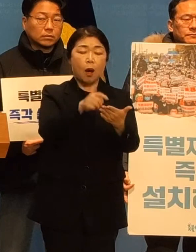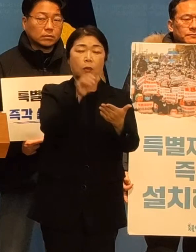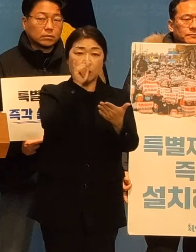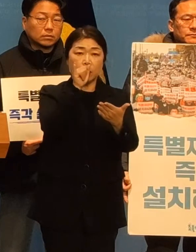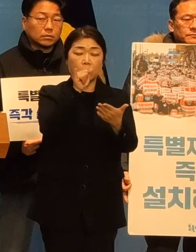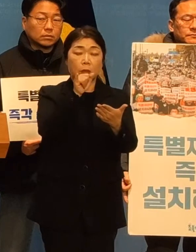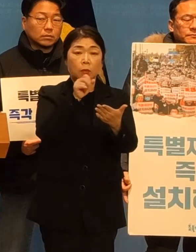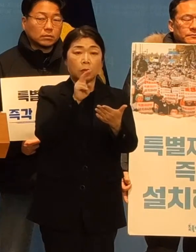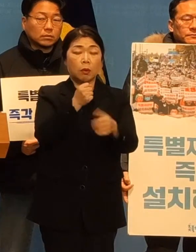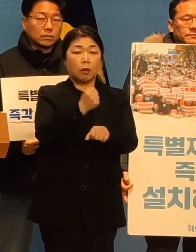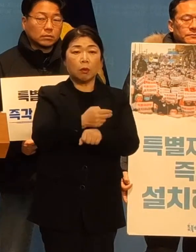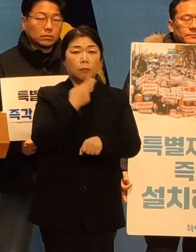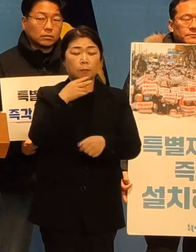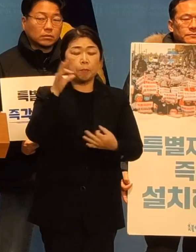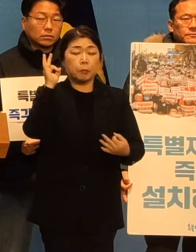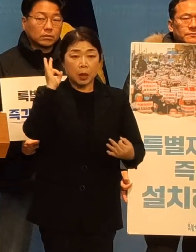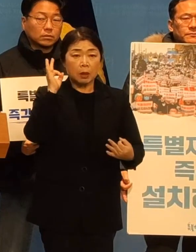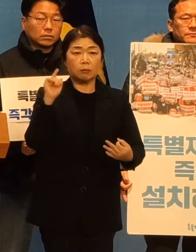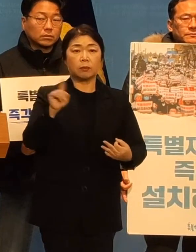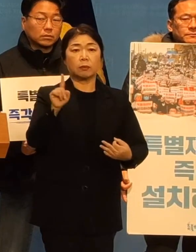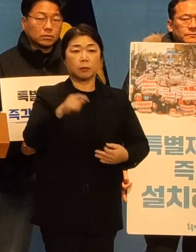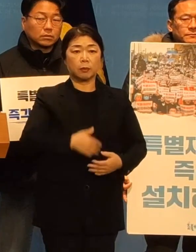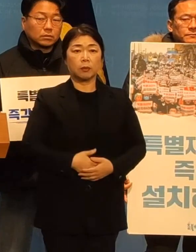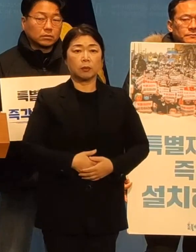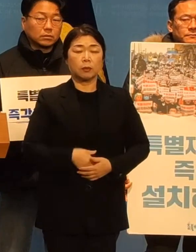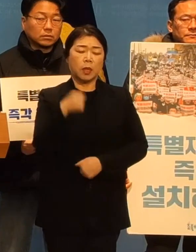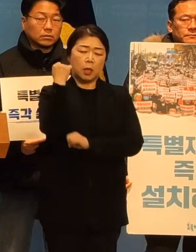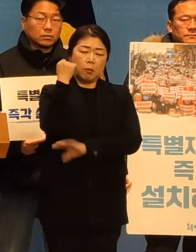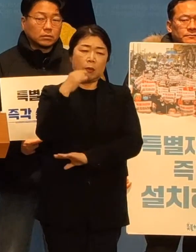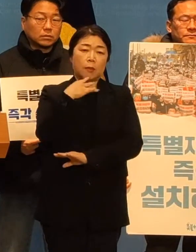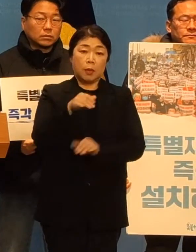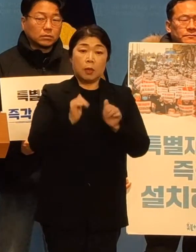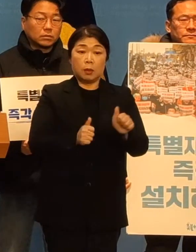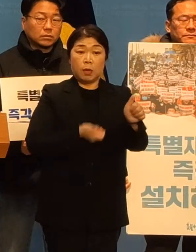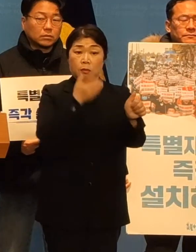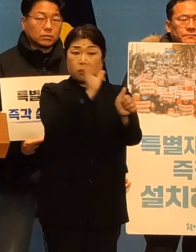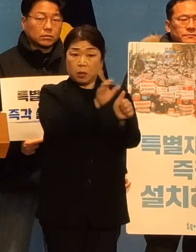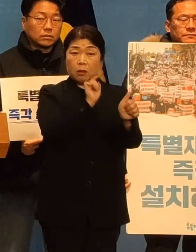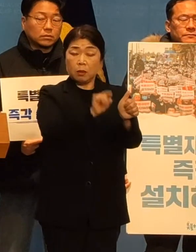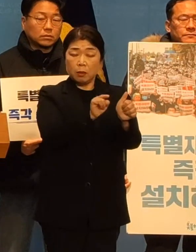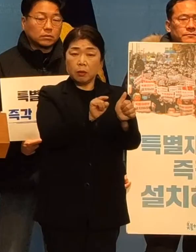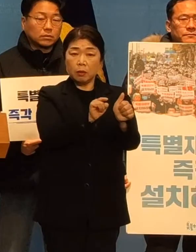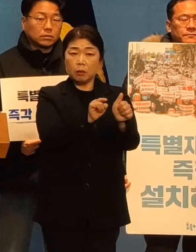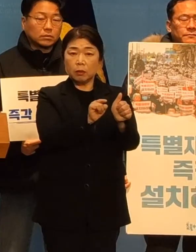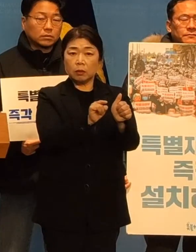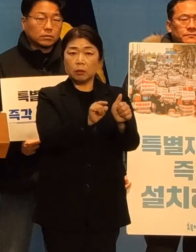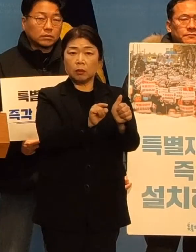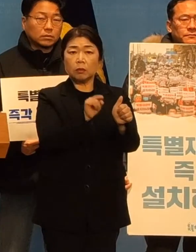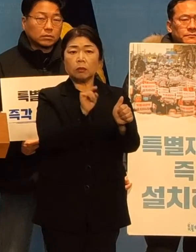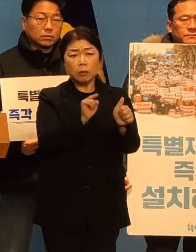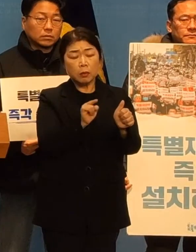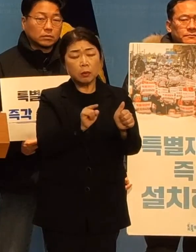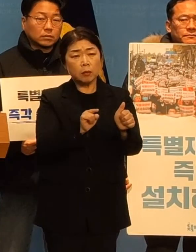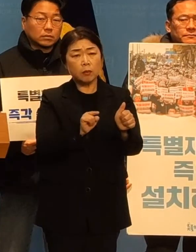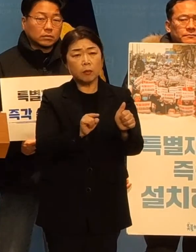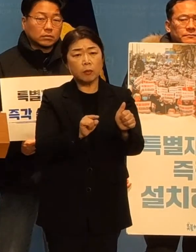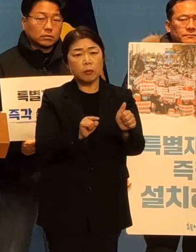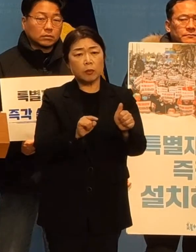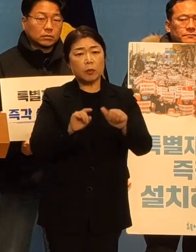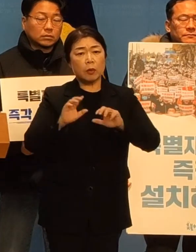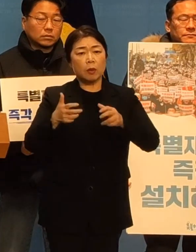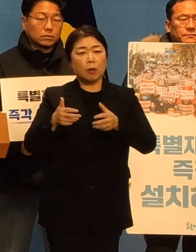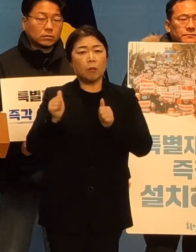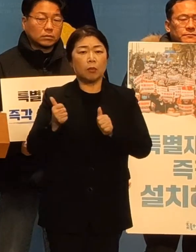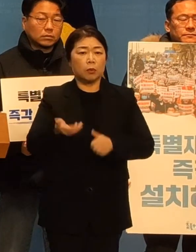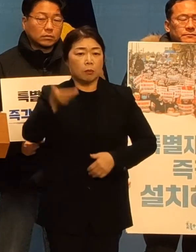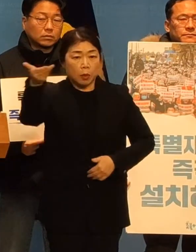않고 그냥 가장 기본적인 것만 재판부에서 하겠다고 한 것인데 그것이 설사 헌재로 간다고